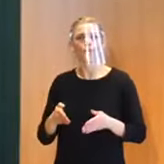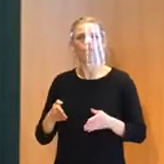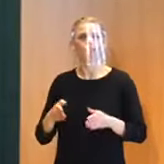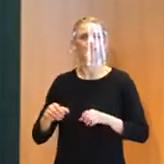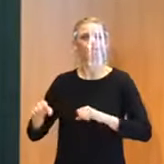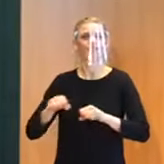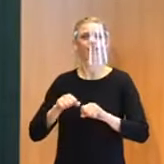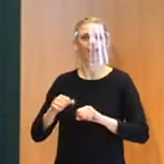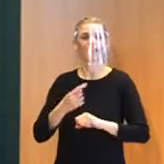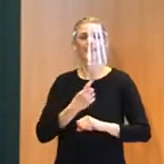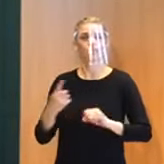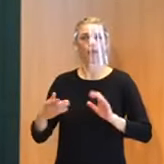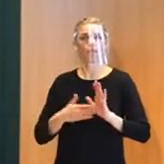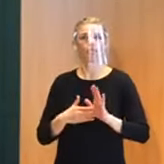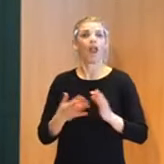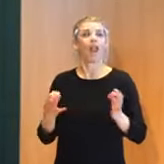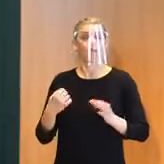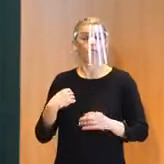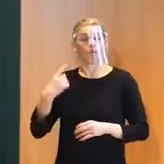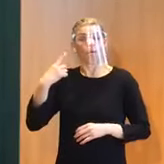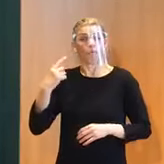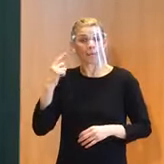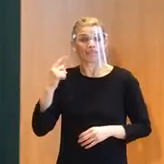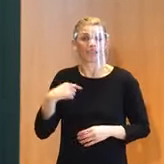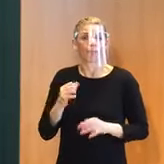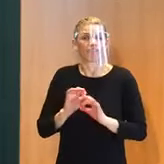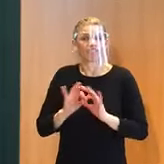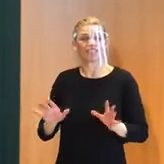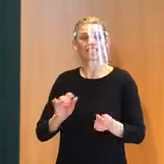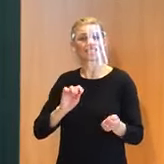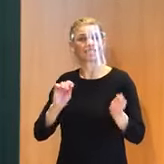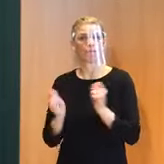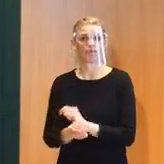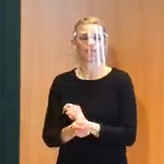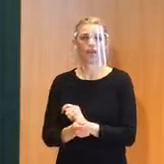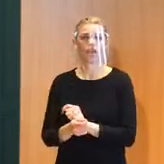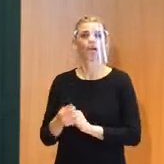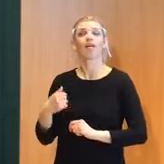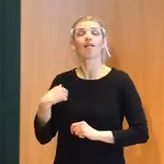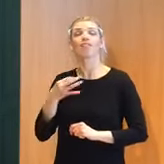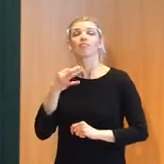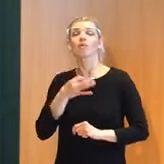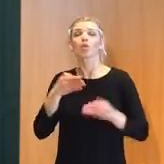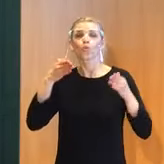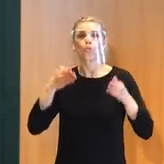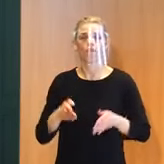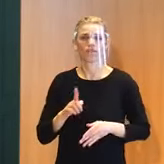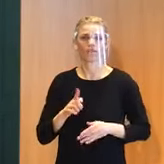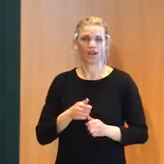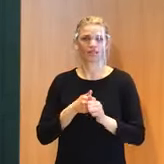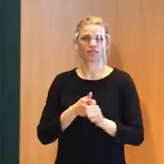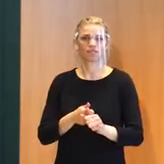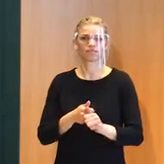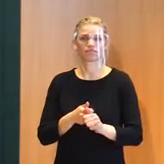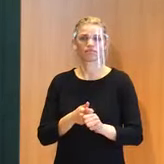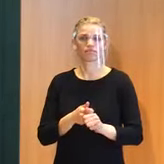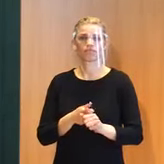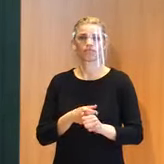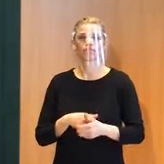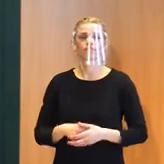si myslíme, že dá sa táto zmena docieliť o mnoho kultivovanejšie. Veď hovorím vám, keby...